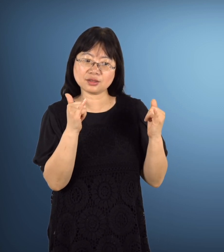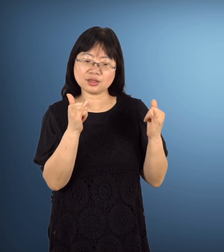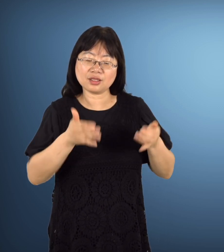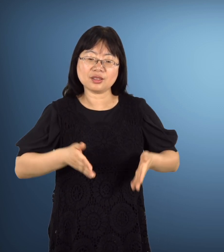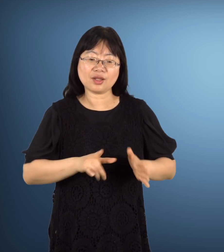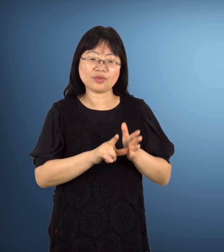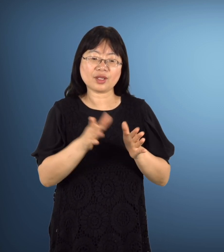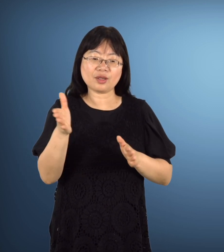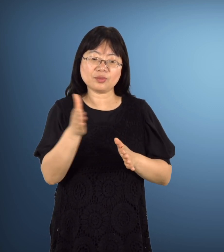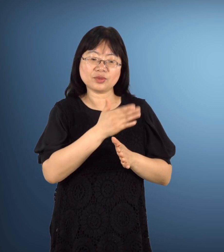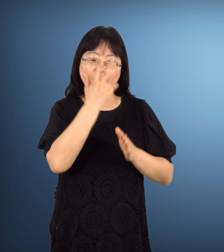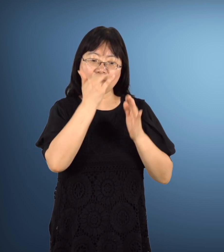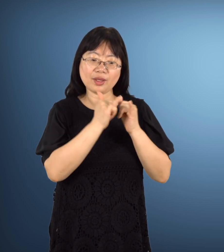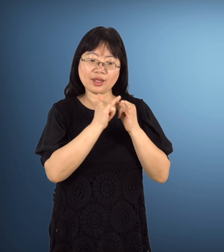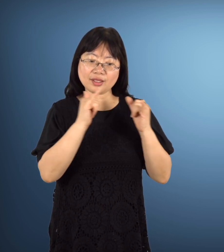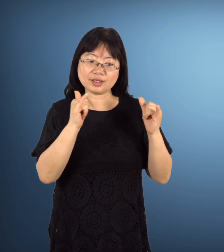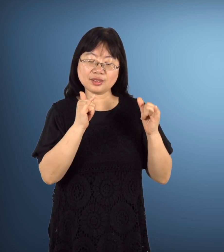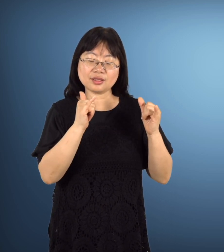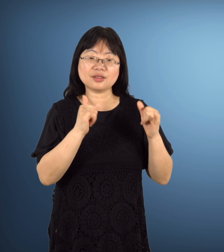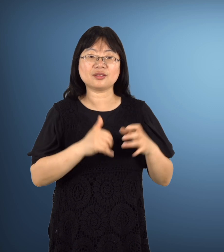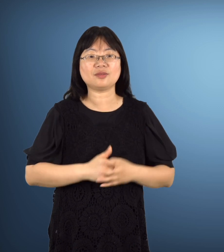때부터 맹인된 분이에요.